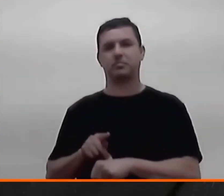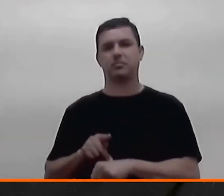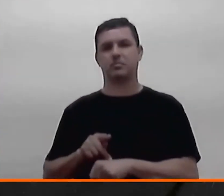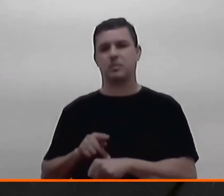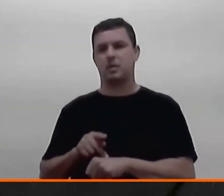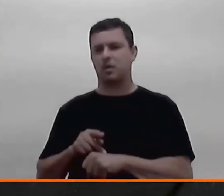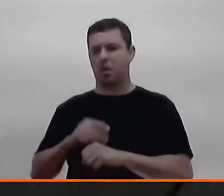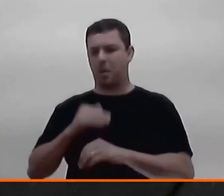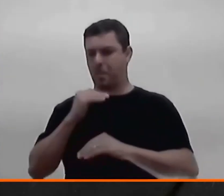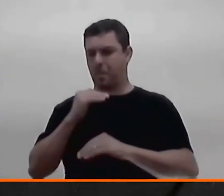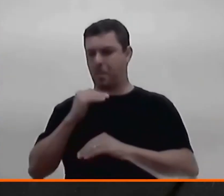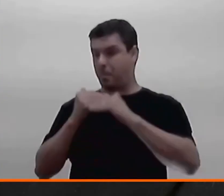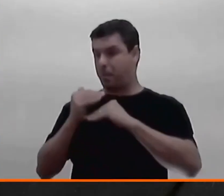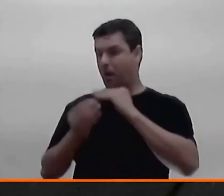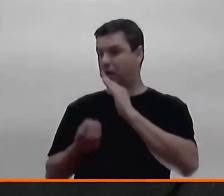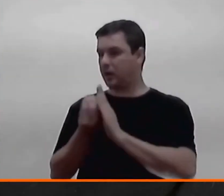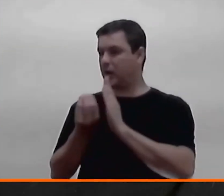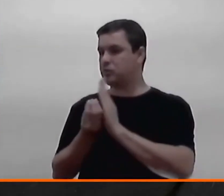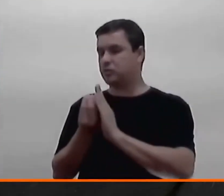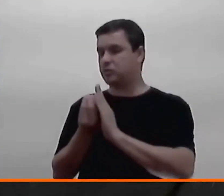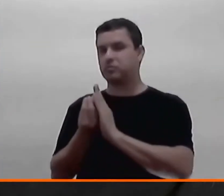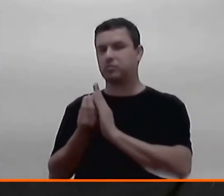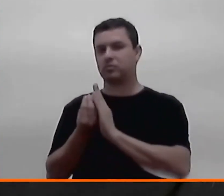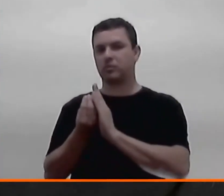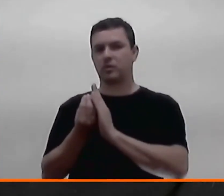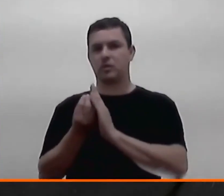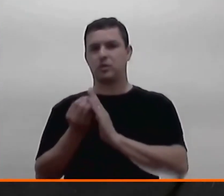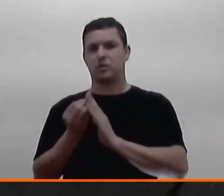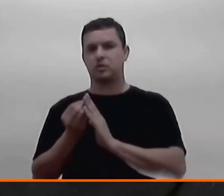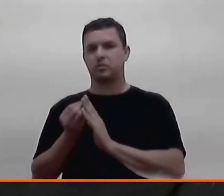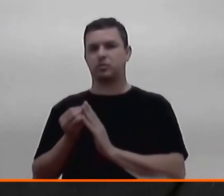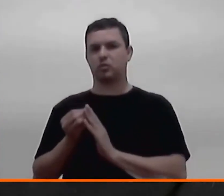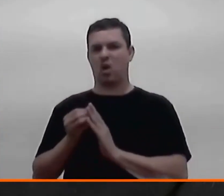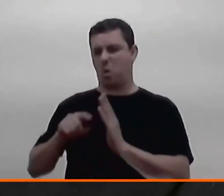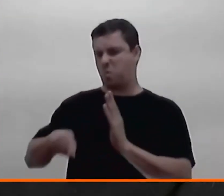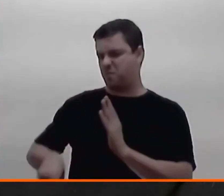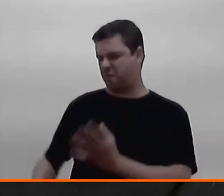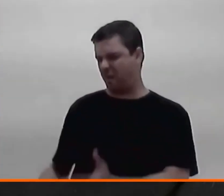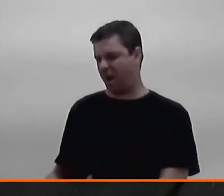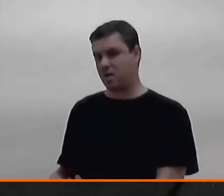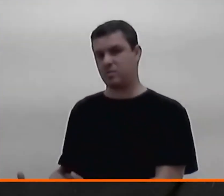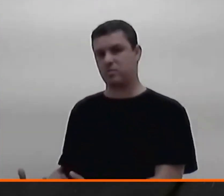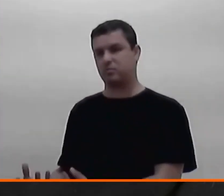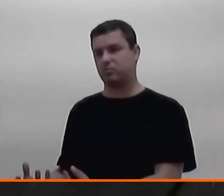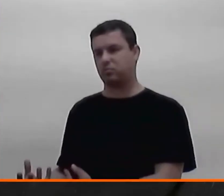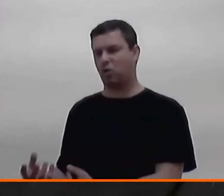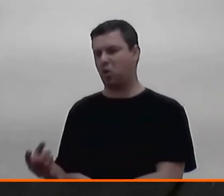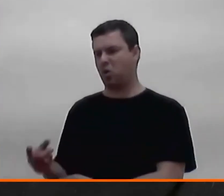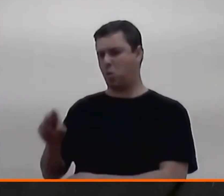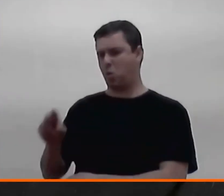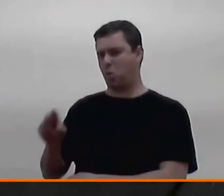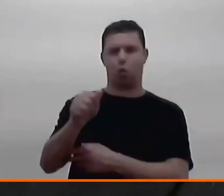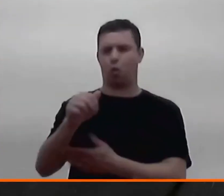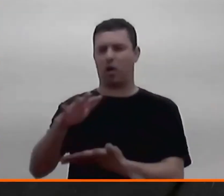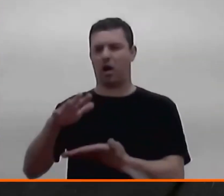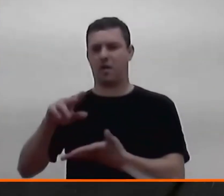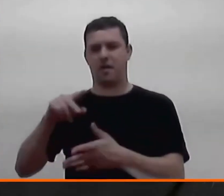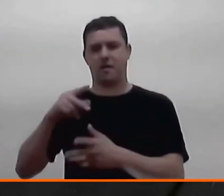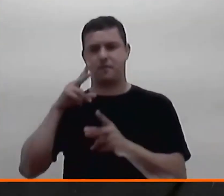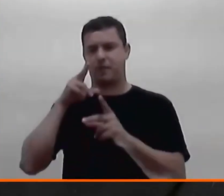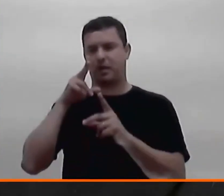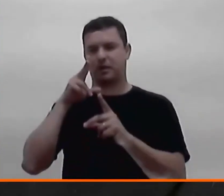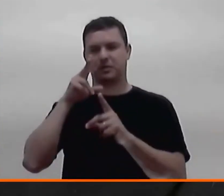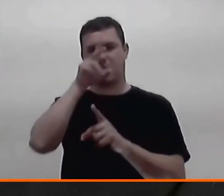minha igreja, e as portas do inferno não prevalecerão contra